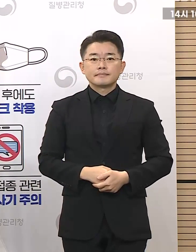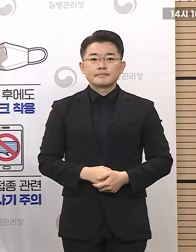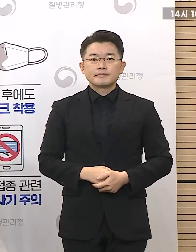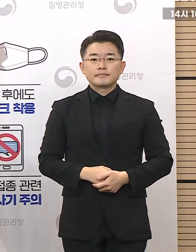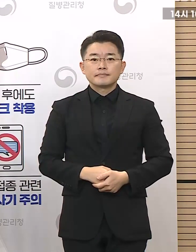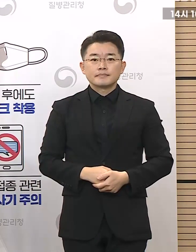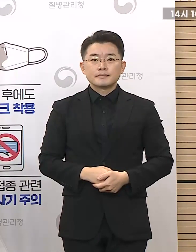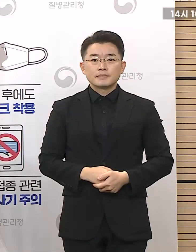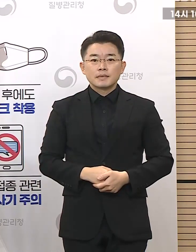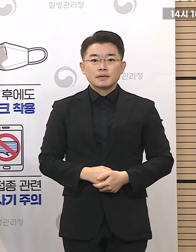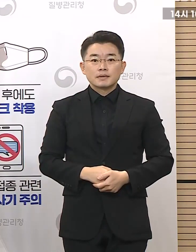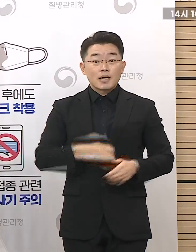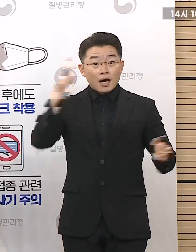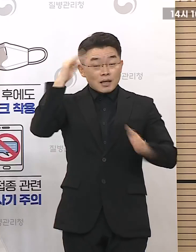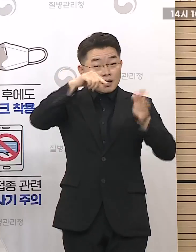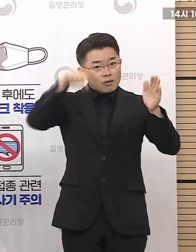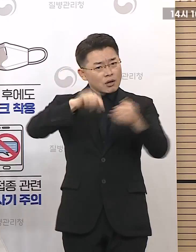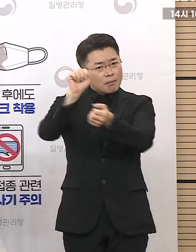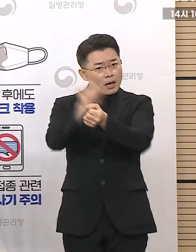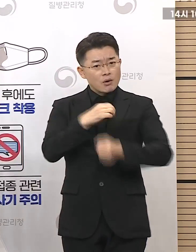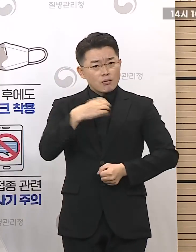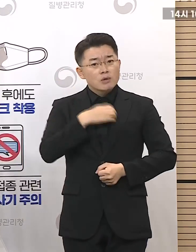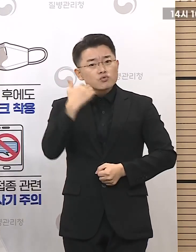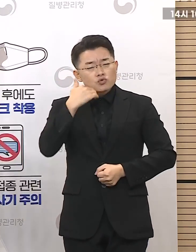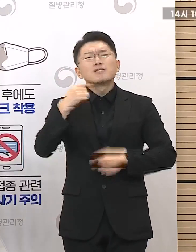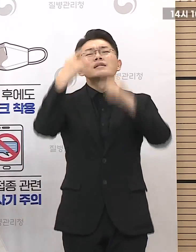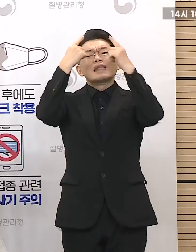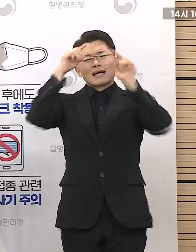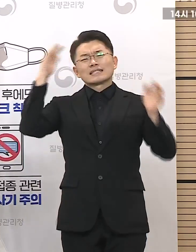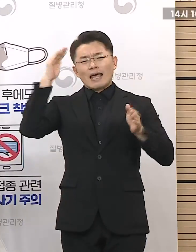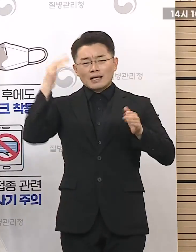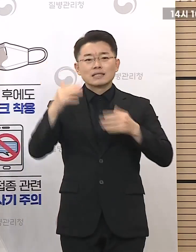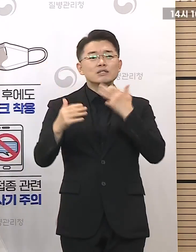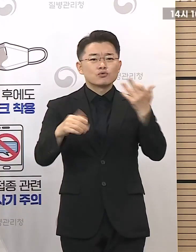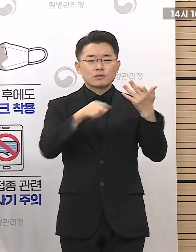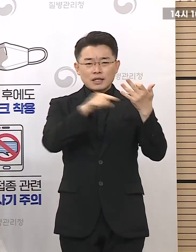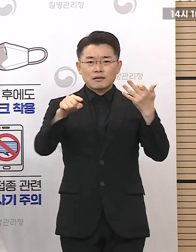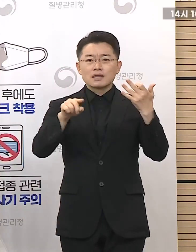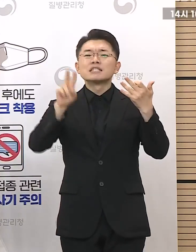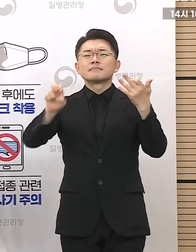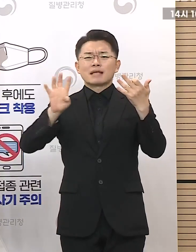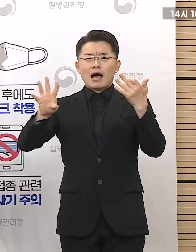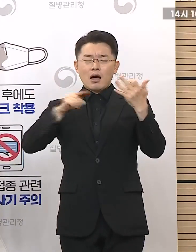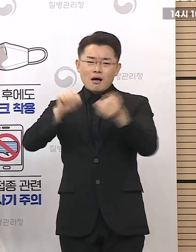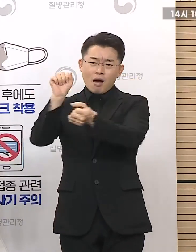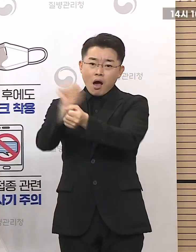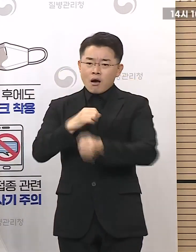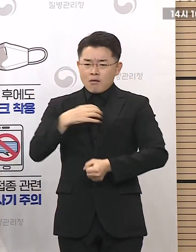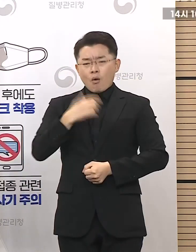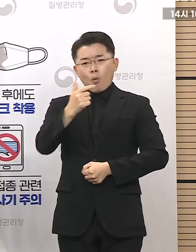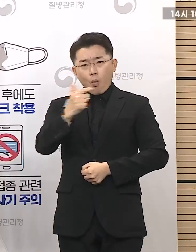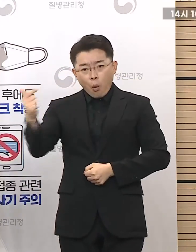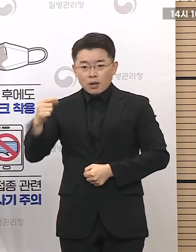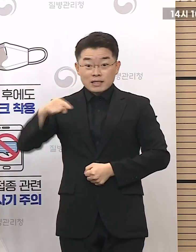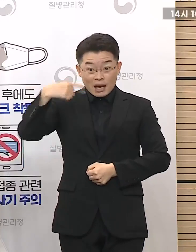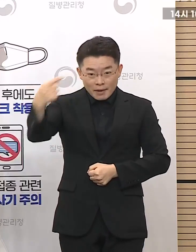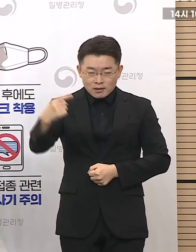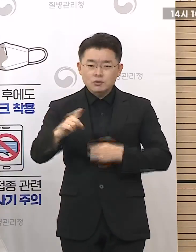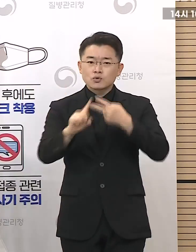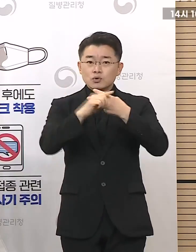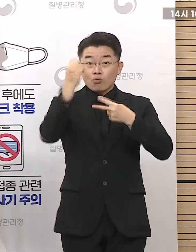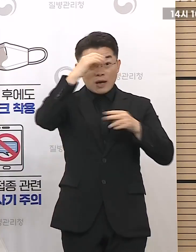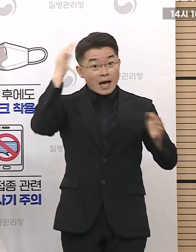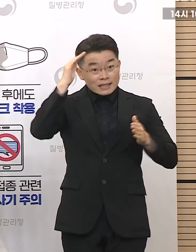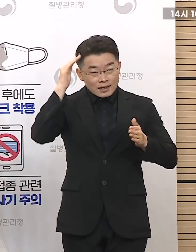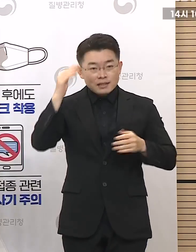발생률이 가장 높은 연령층은 대학생 연령에 해당되는 19세에서 24세였으며 다음은 중고등학생